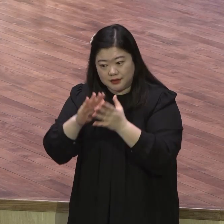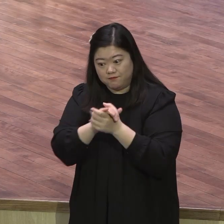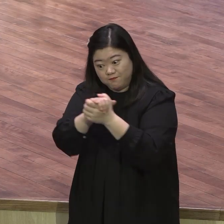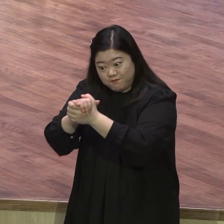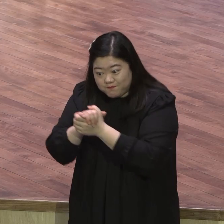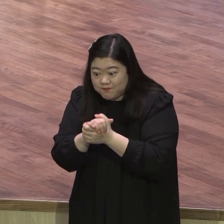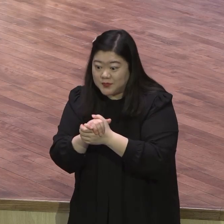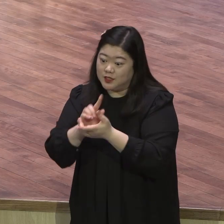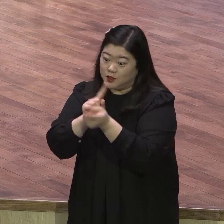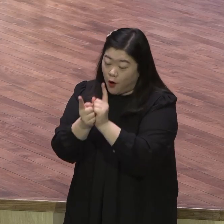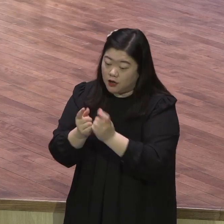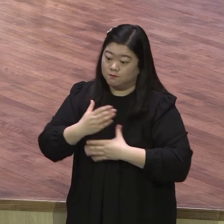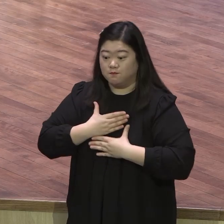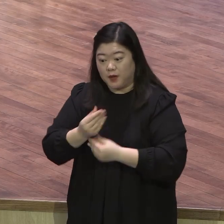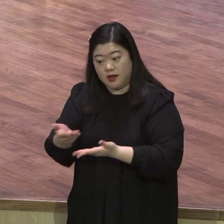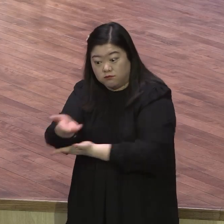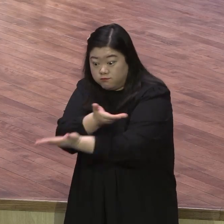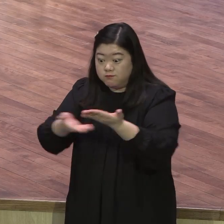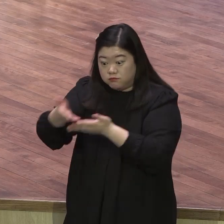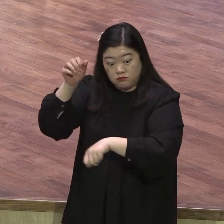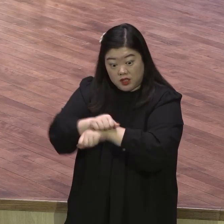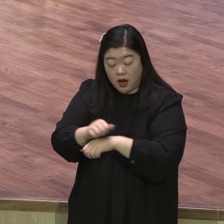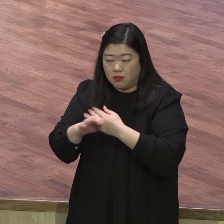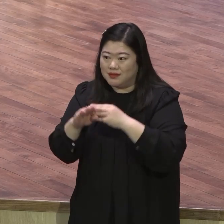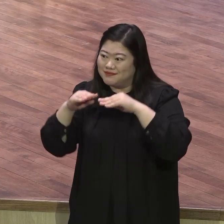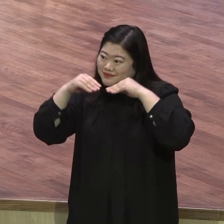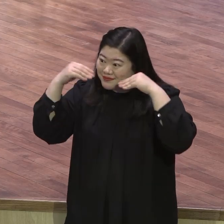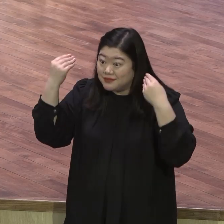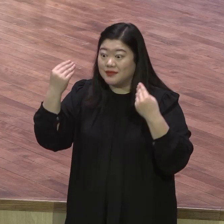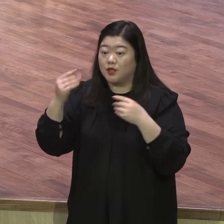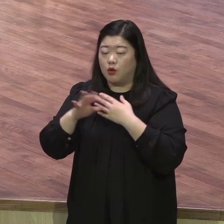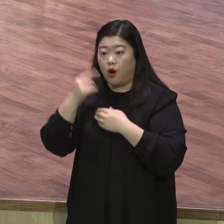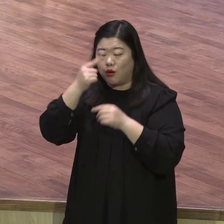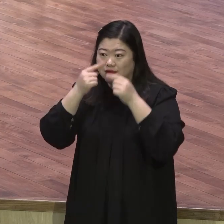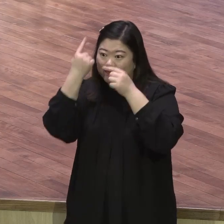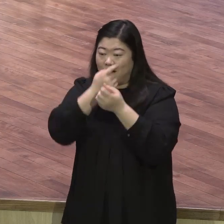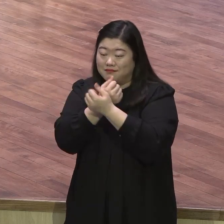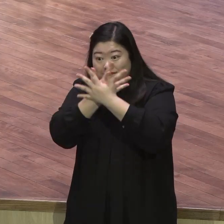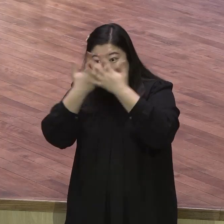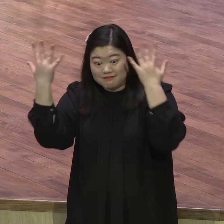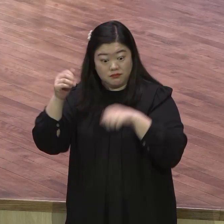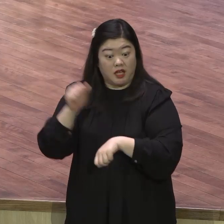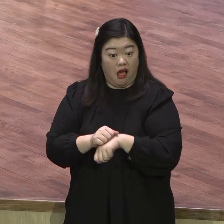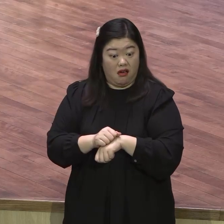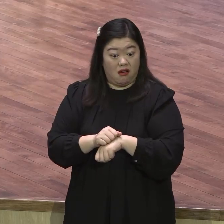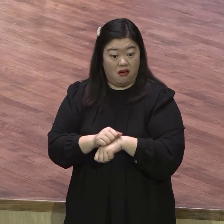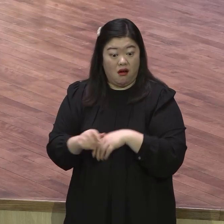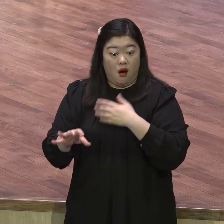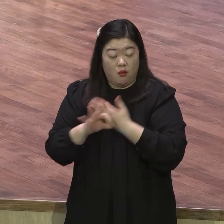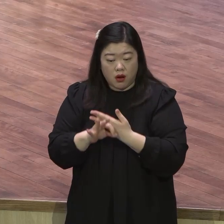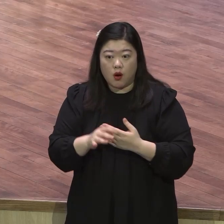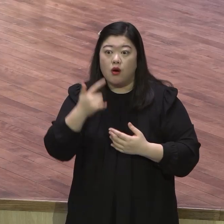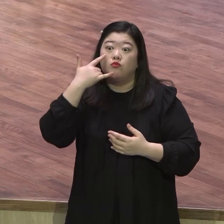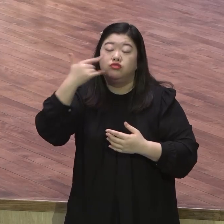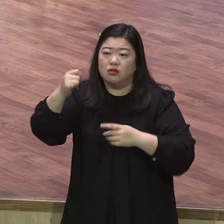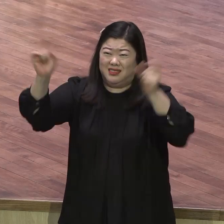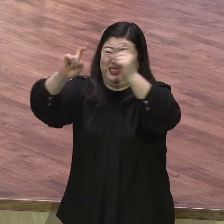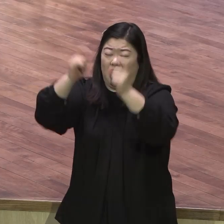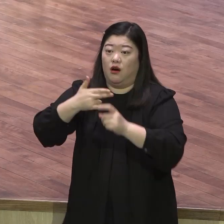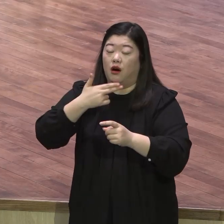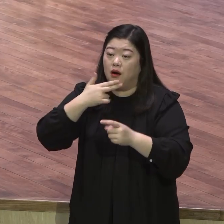그런데 가정에서 부모들이 기뻐하고 즐거우고 찬양하고 악기 치면서 너무 기뻐해요.